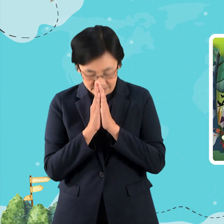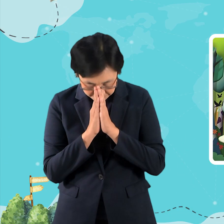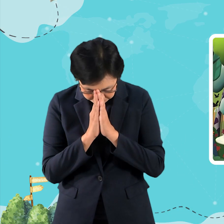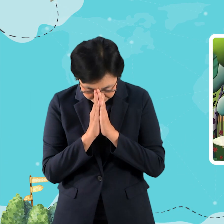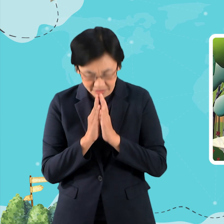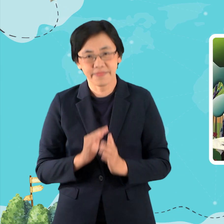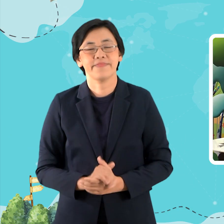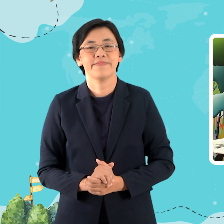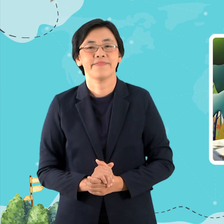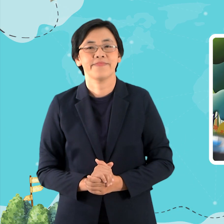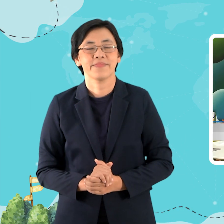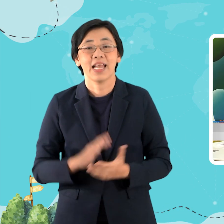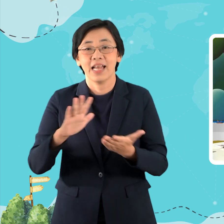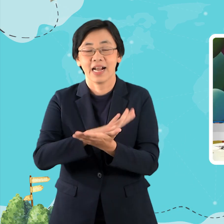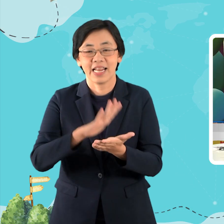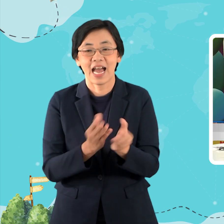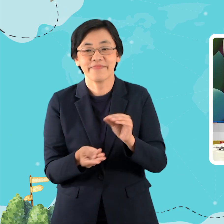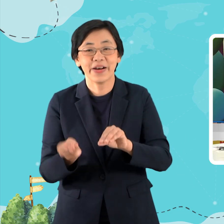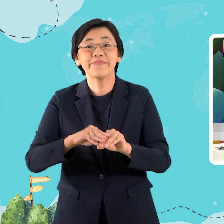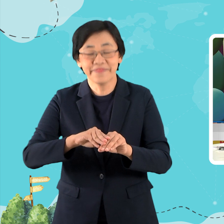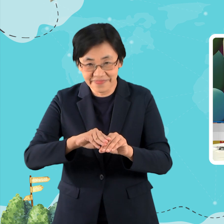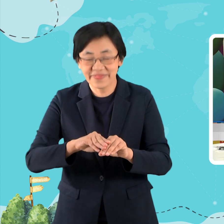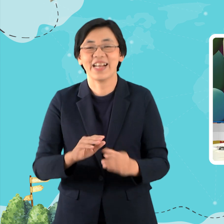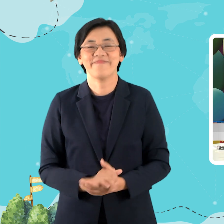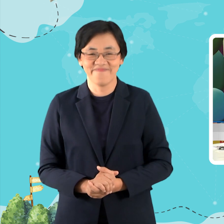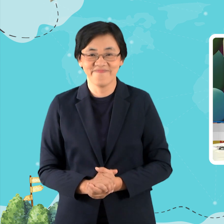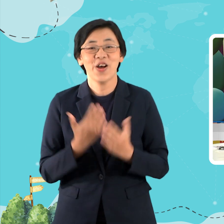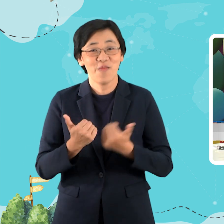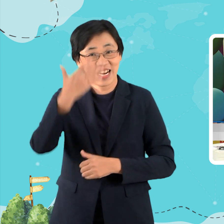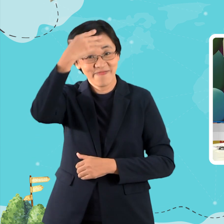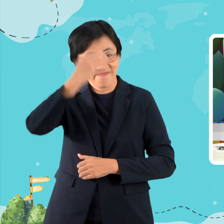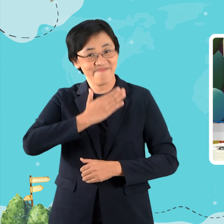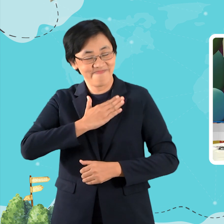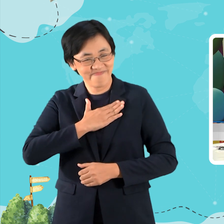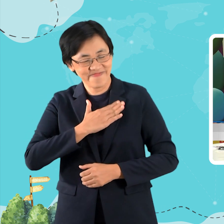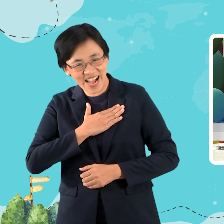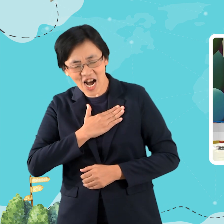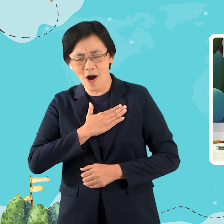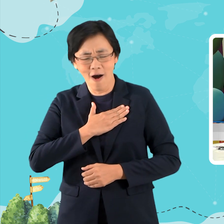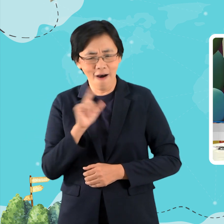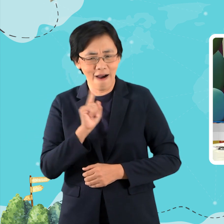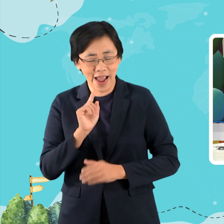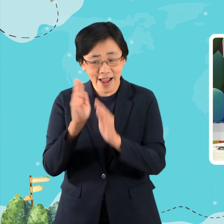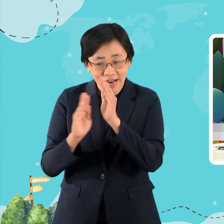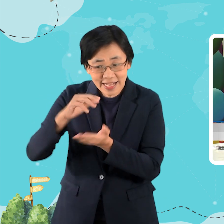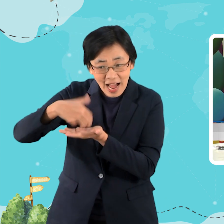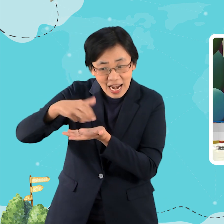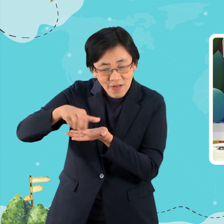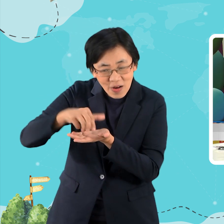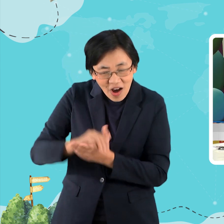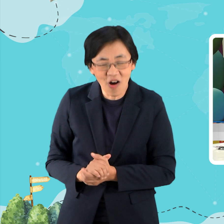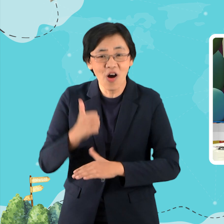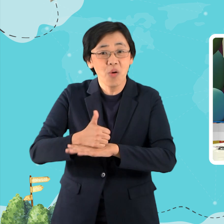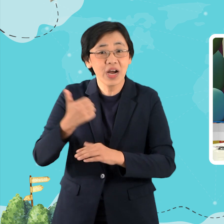สวัสดีครับช่วงกระดาษพับรับอาเซียนกับพี่ปอมวันนี้นะครับเราได้รับแรงบันดาลใจจากนิทาน